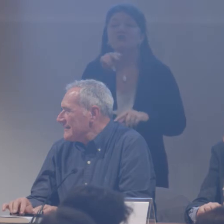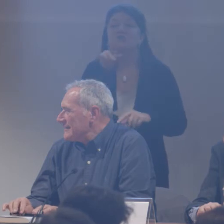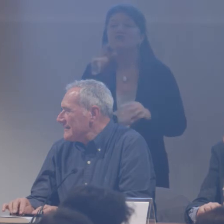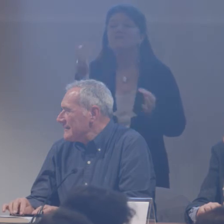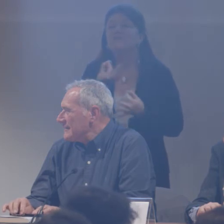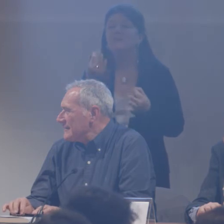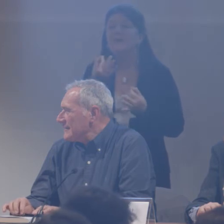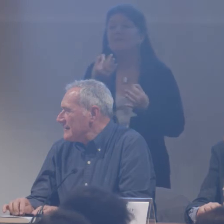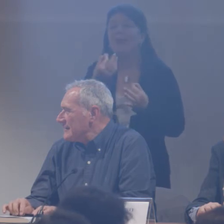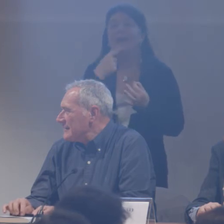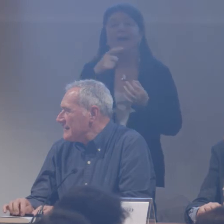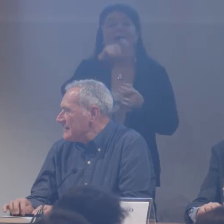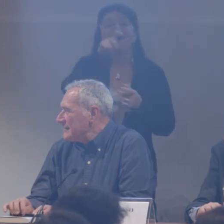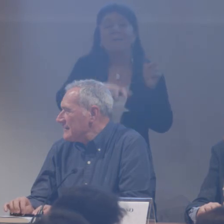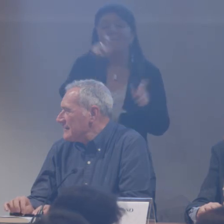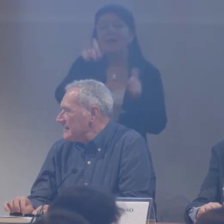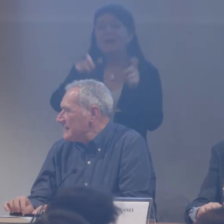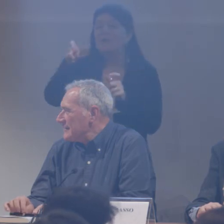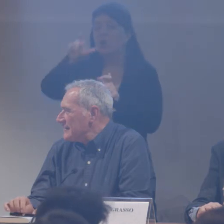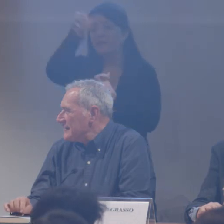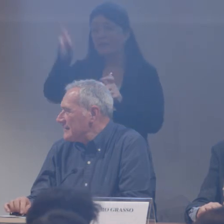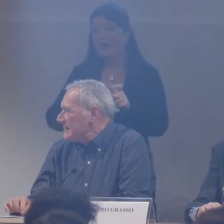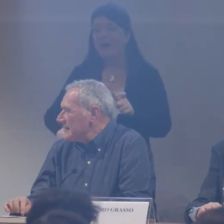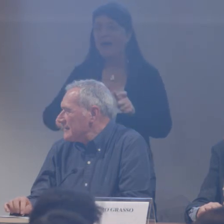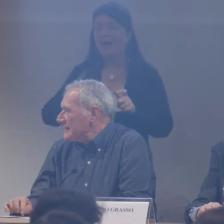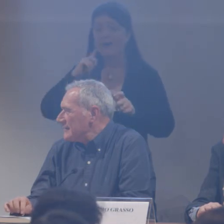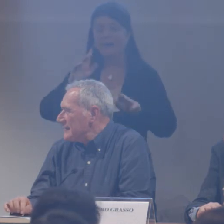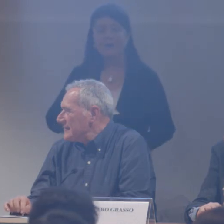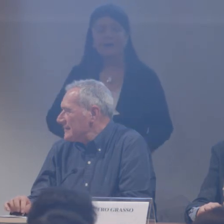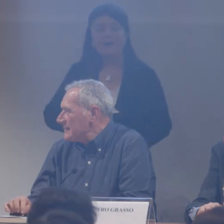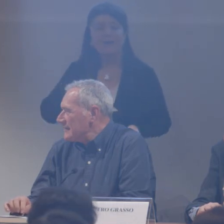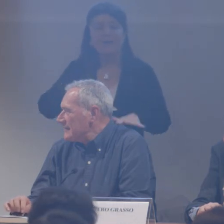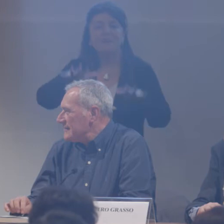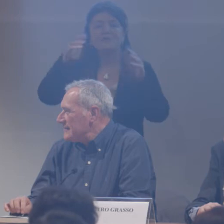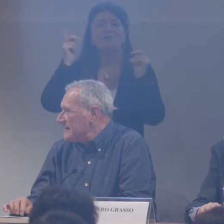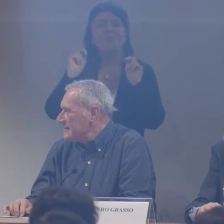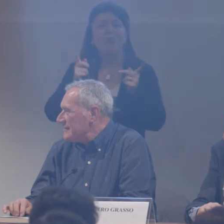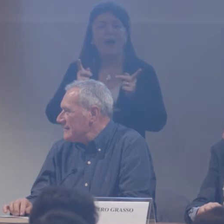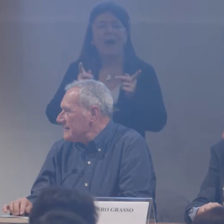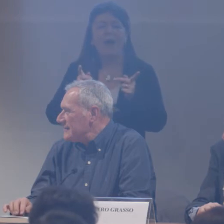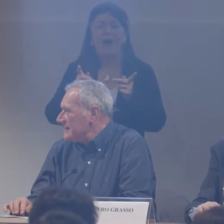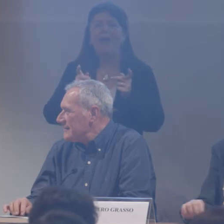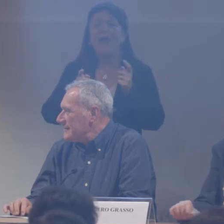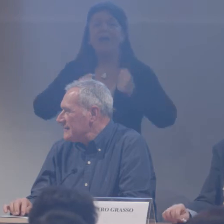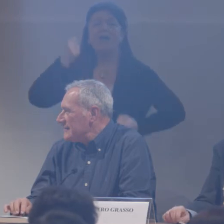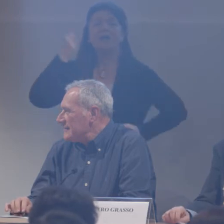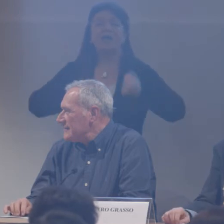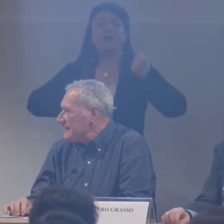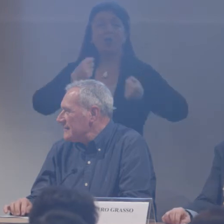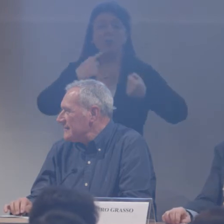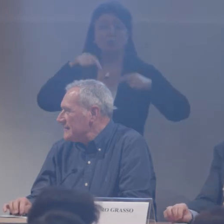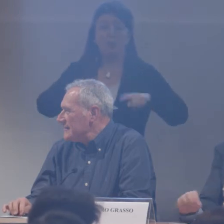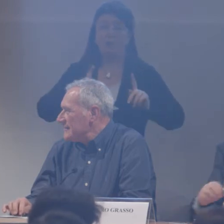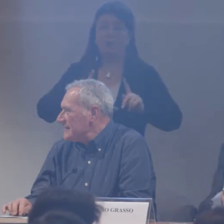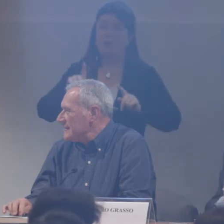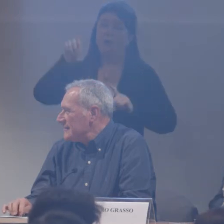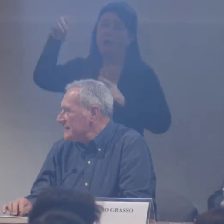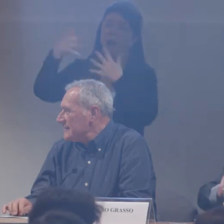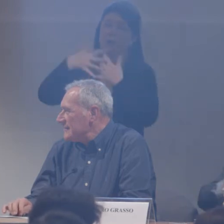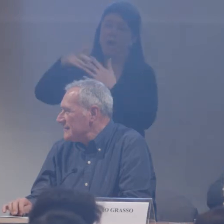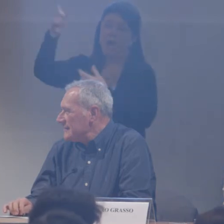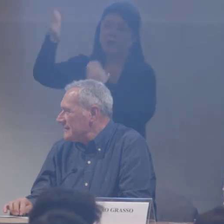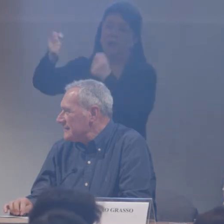italiani siamo sempre cresciuti con che la rivoluzione, appunto, la si fa in America, e noi abbiamo il mito Steve Jobs che ha fatto